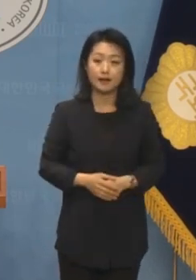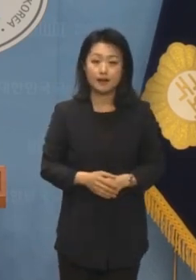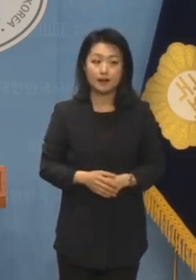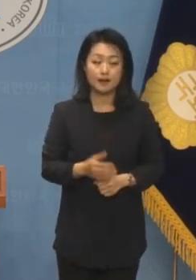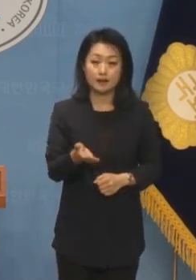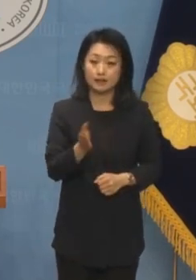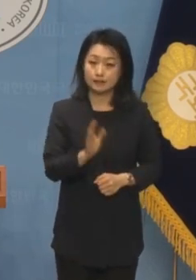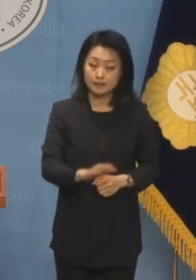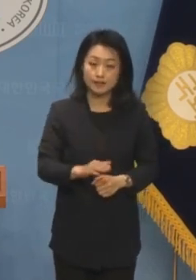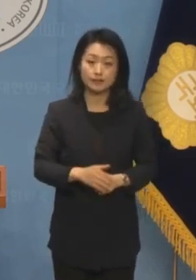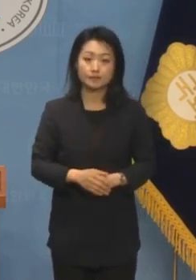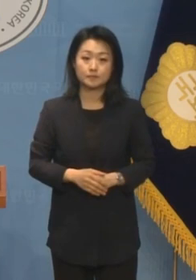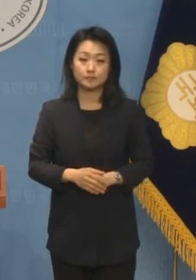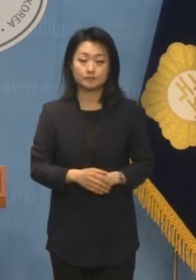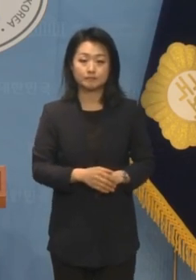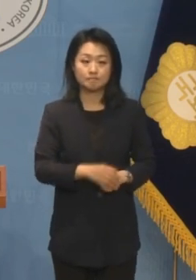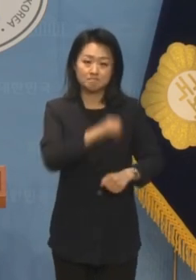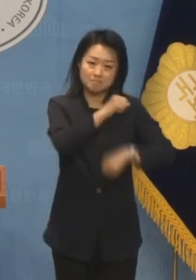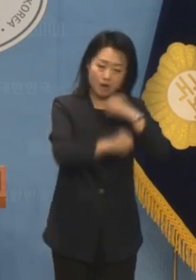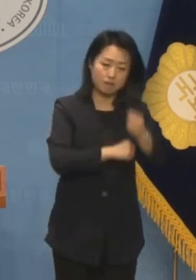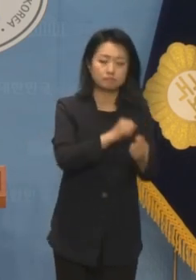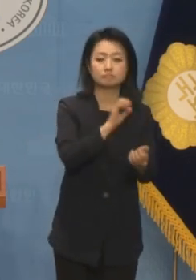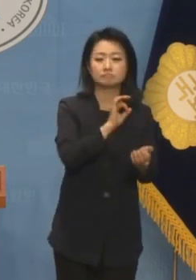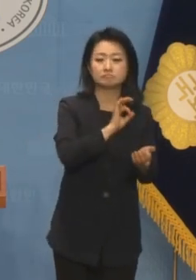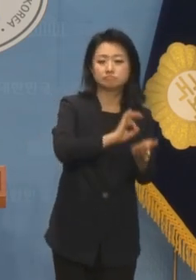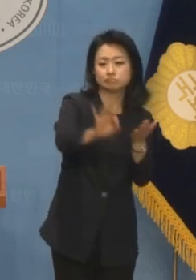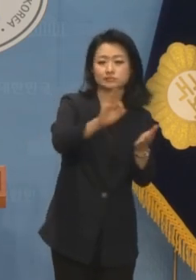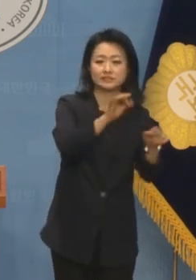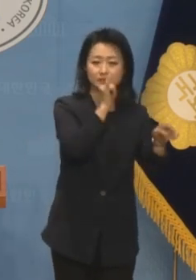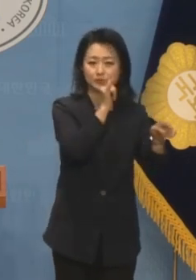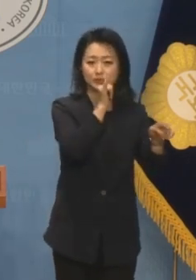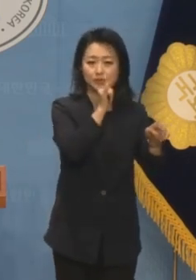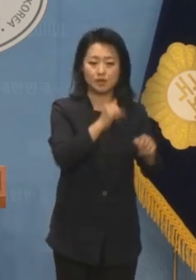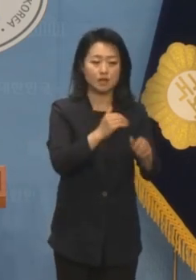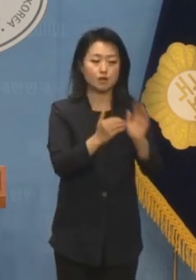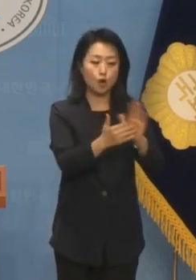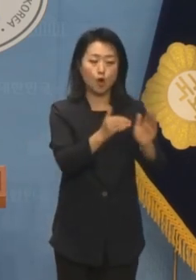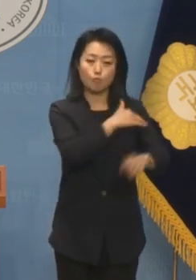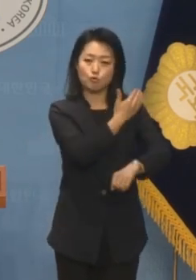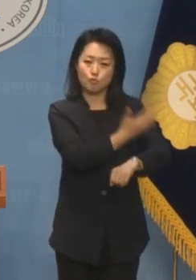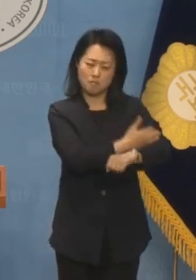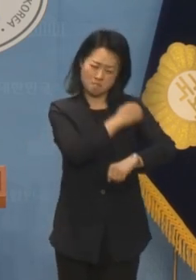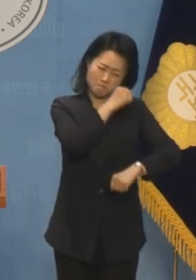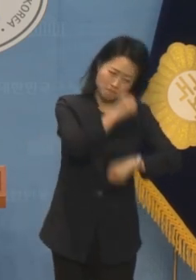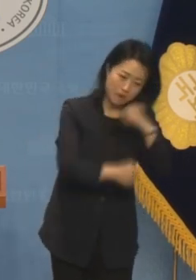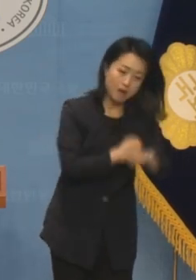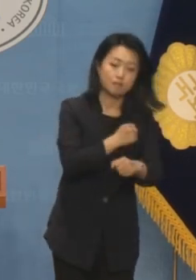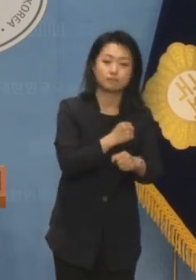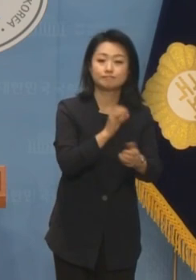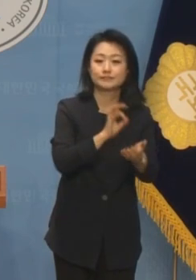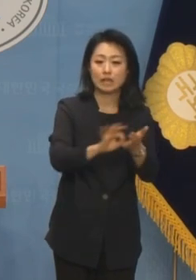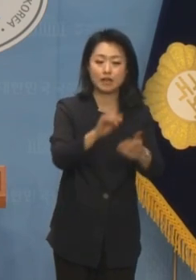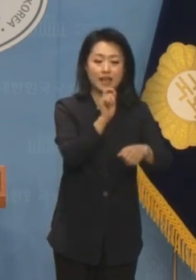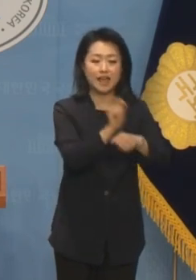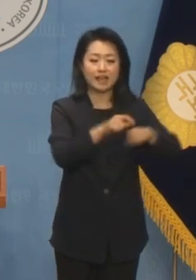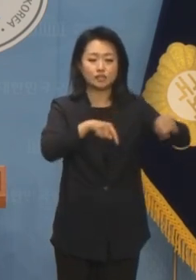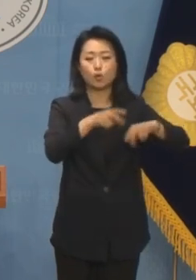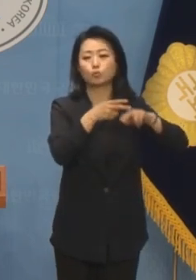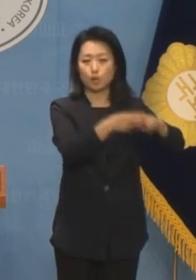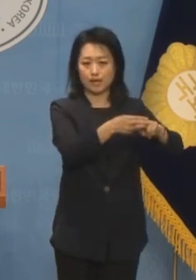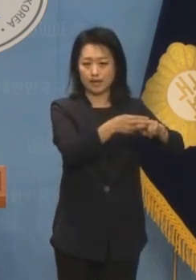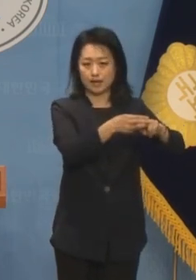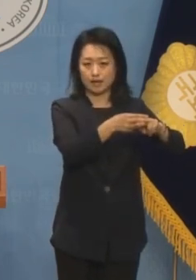조자룡 헝칼 쓰듯 마구 휘두릅니다. 거부권을 오남용하는 전형적인 행정 독재입니다. 윤